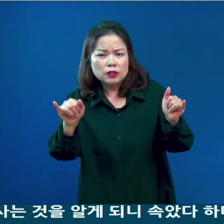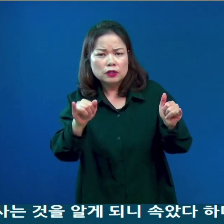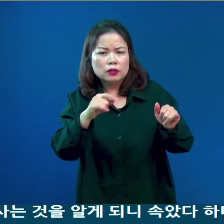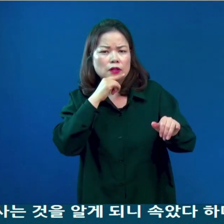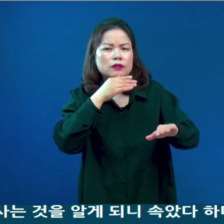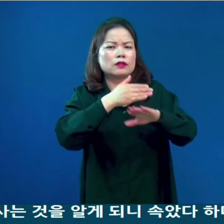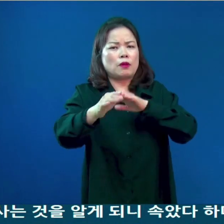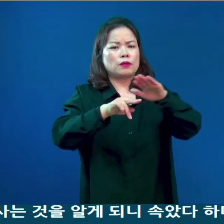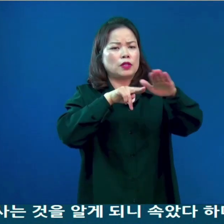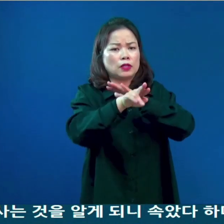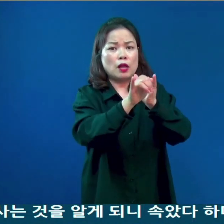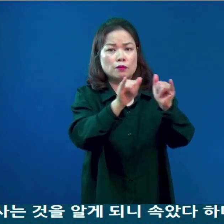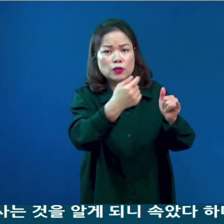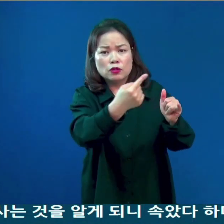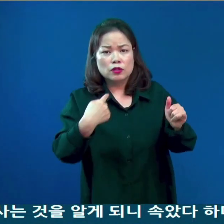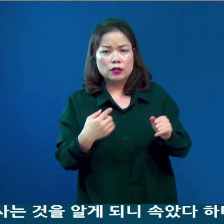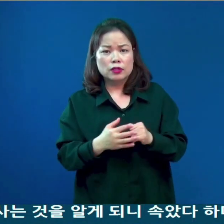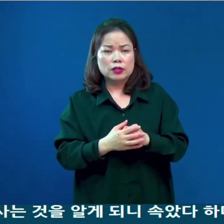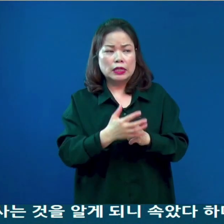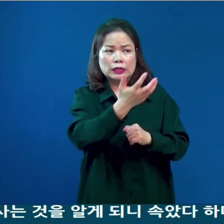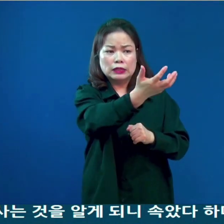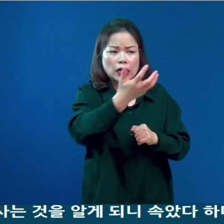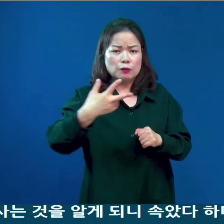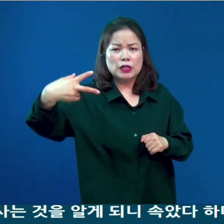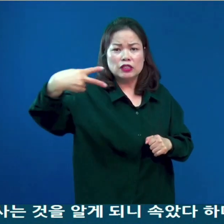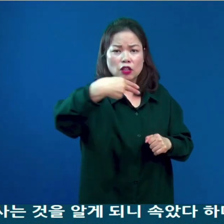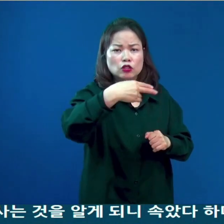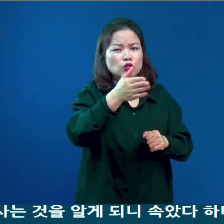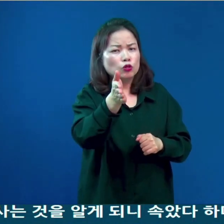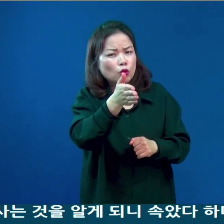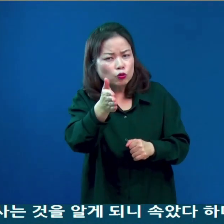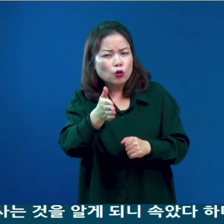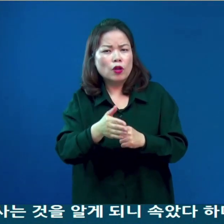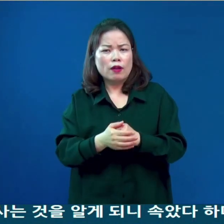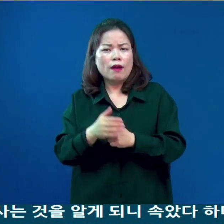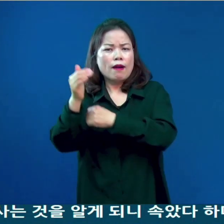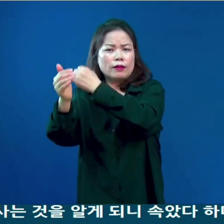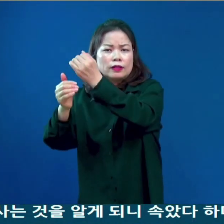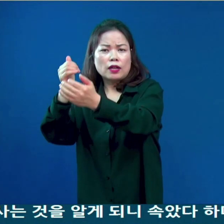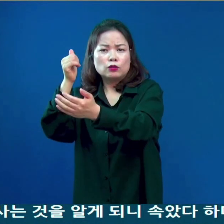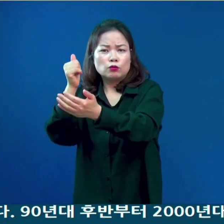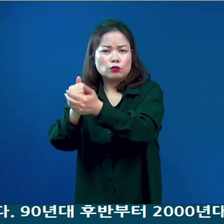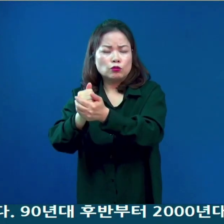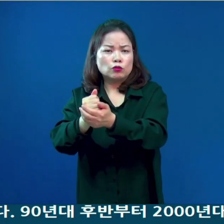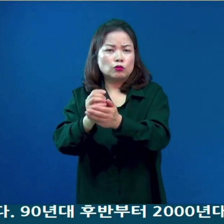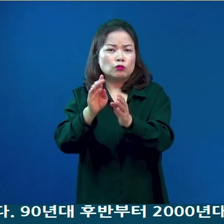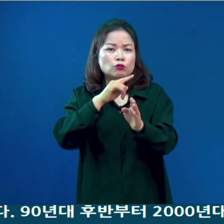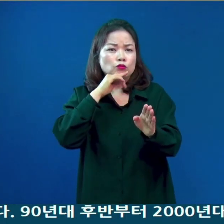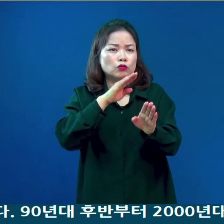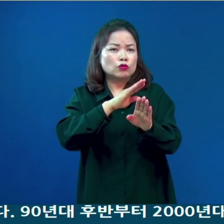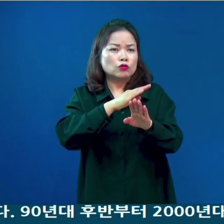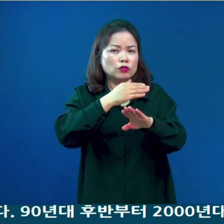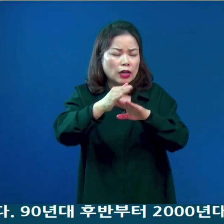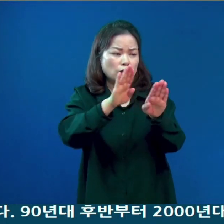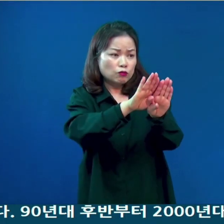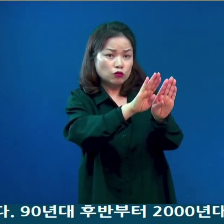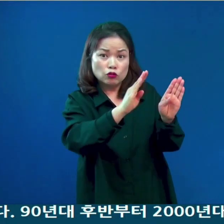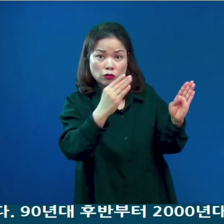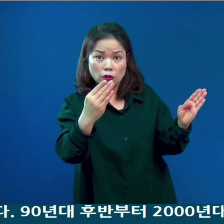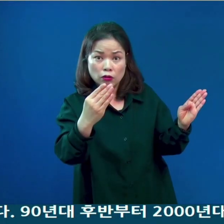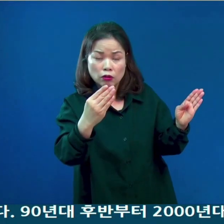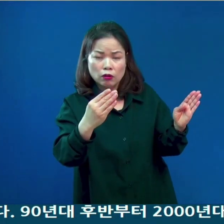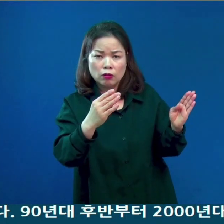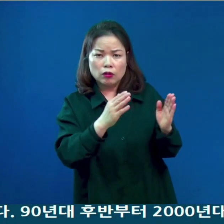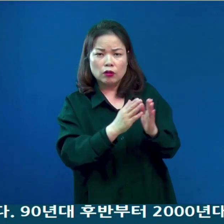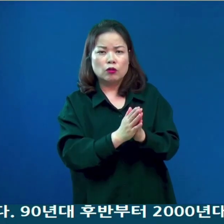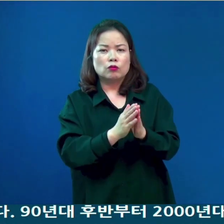일어나는 것이죠. 실향민이 끊어질 즈음에 하나님은 북한의 문을 여셨습니다. 여러분,